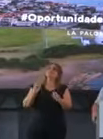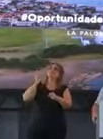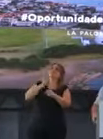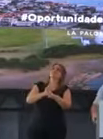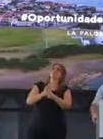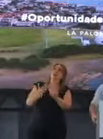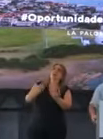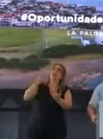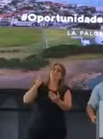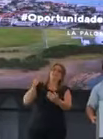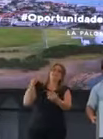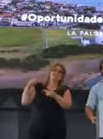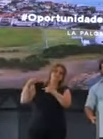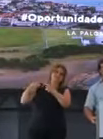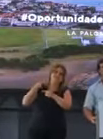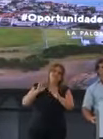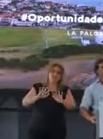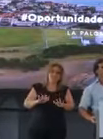determinación anterior.